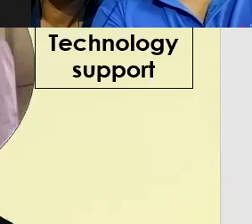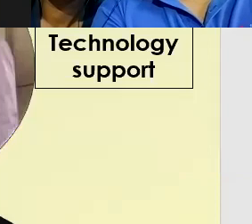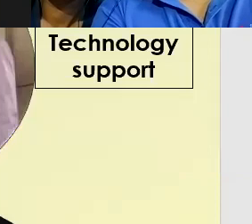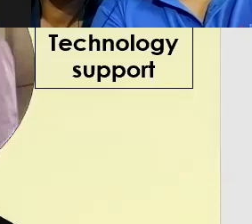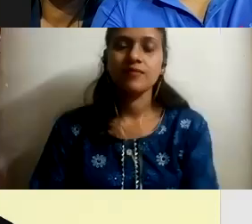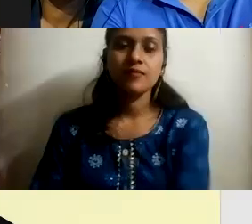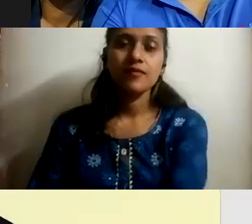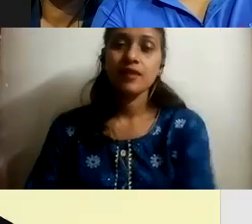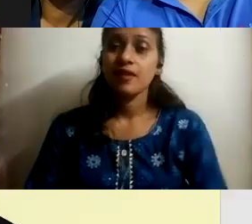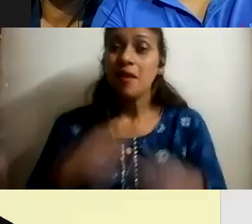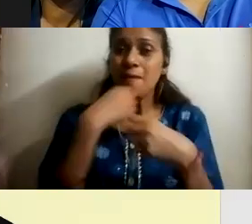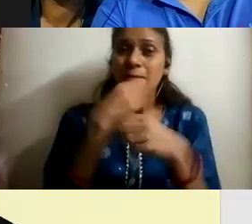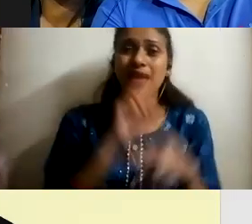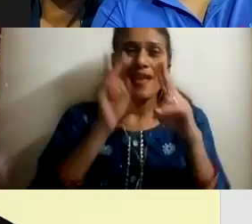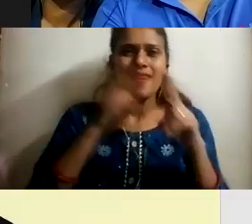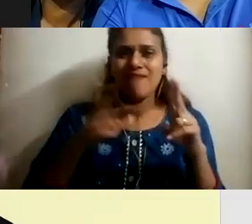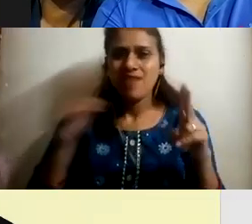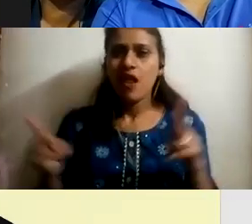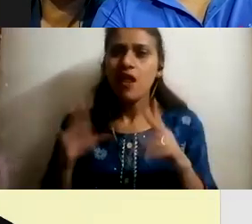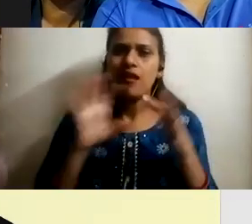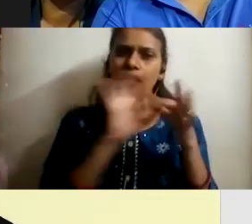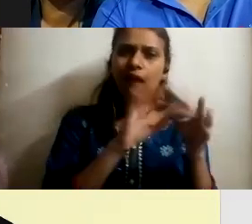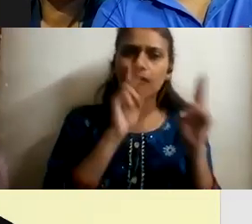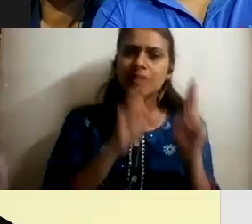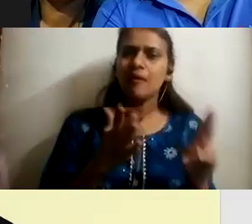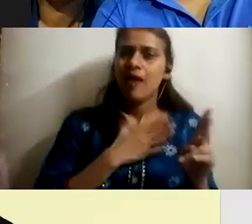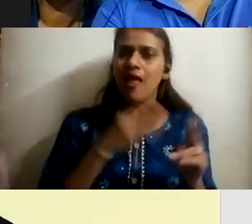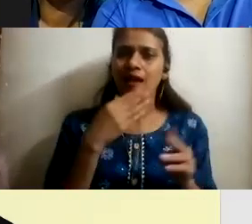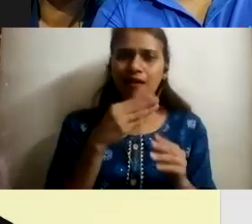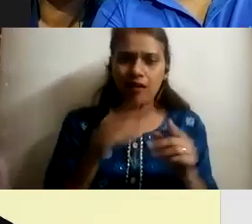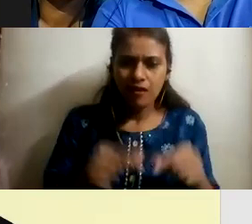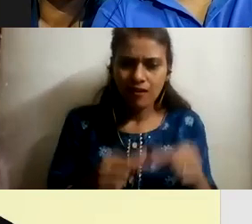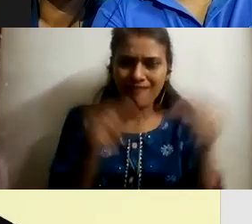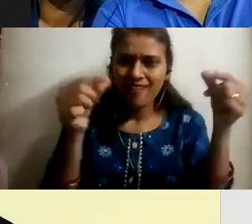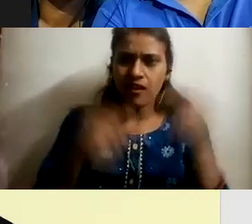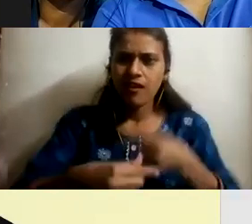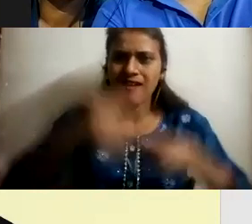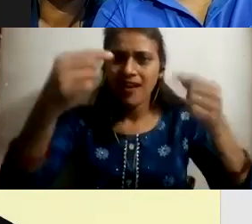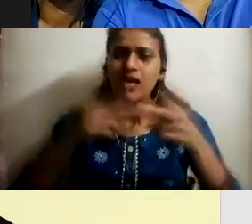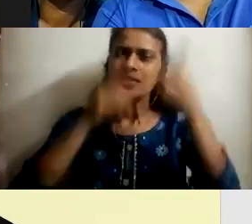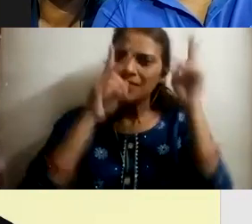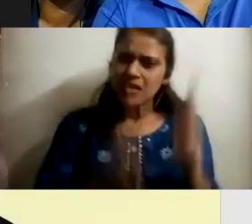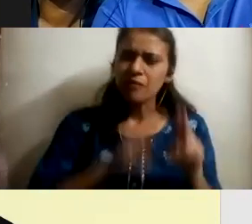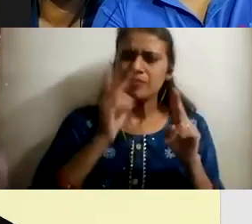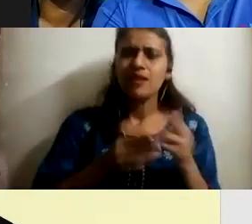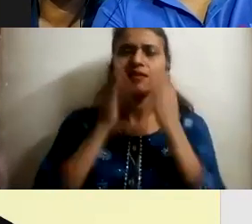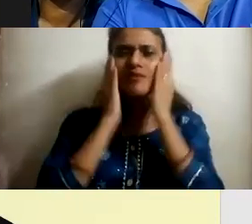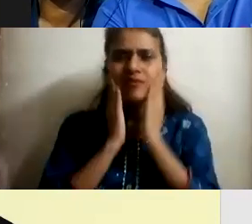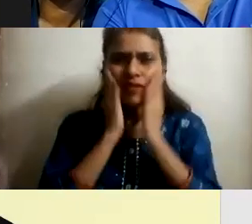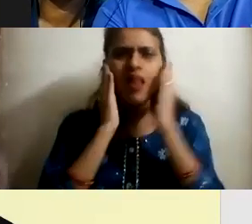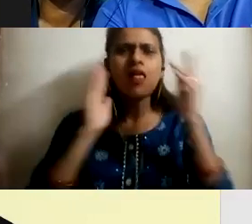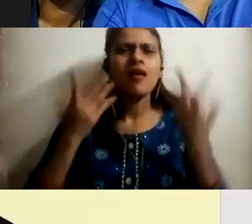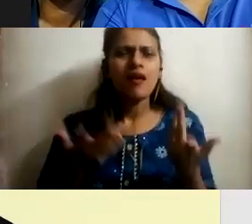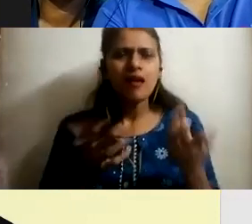चीज बना वहाँ पे. तो इस तरह का कम्युनिटी सपोर्ट और ये भी एक तरह का एक सोशल वेंचरिज्म ही